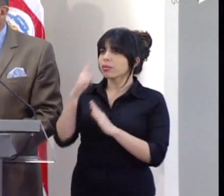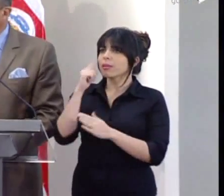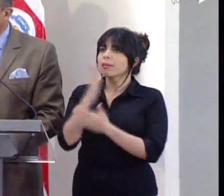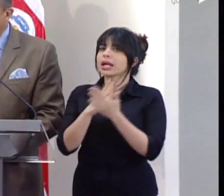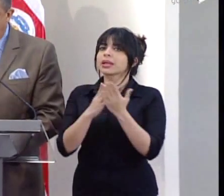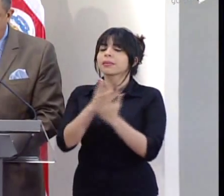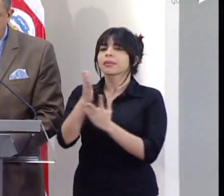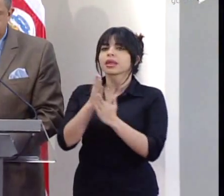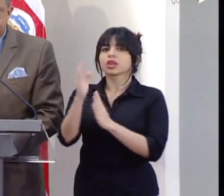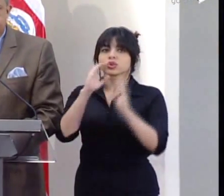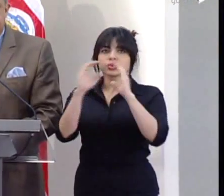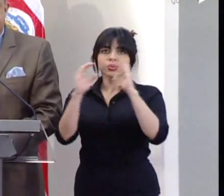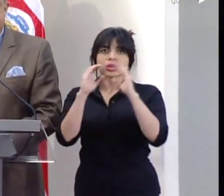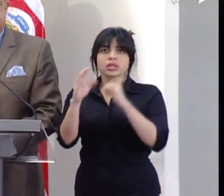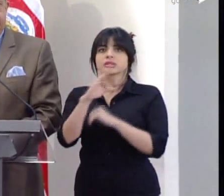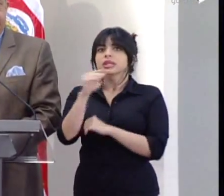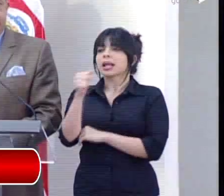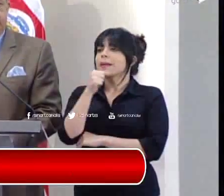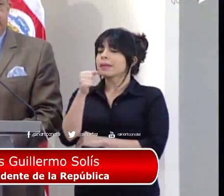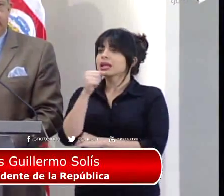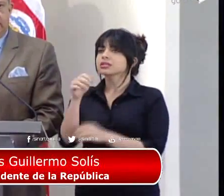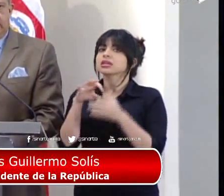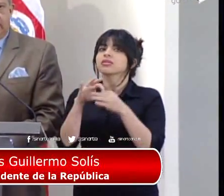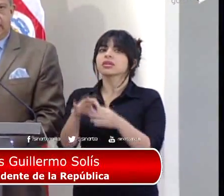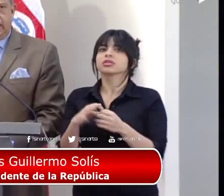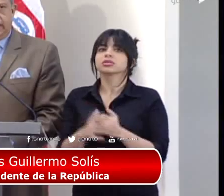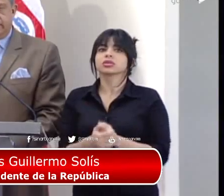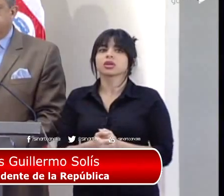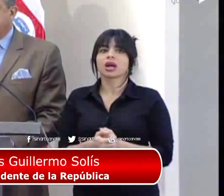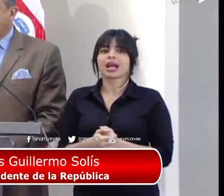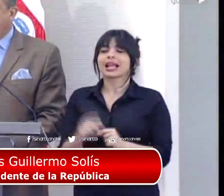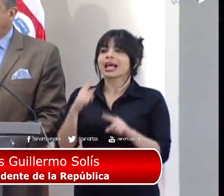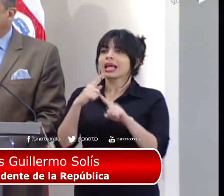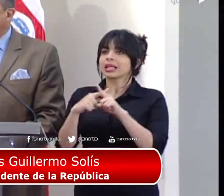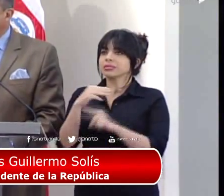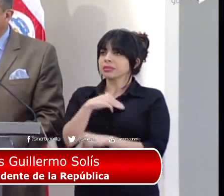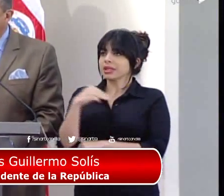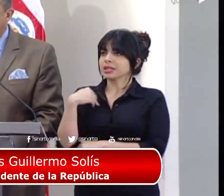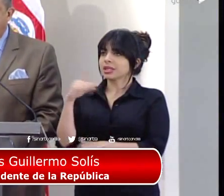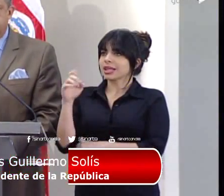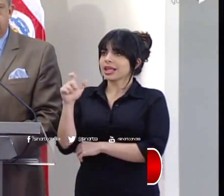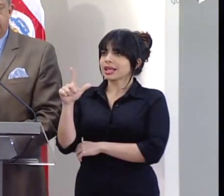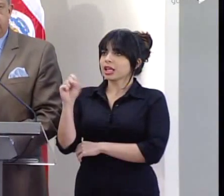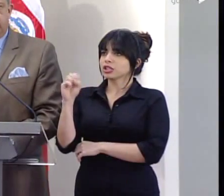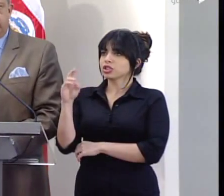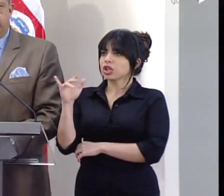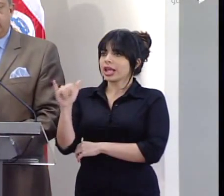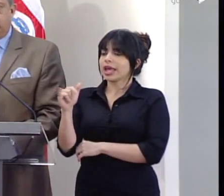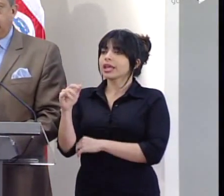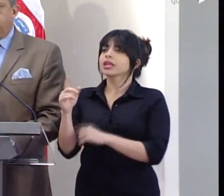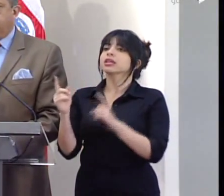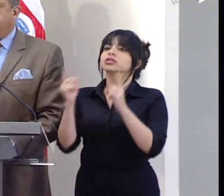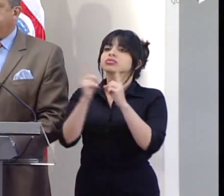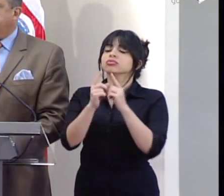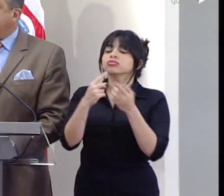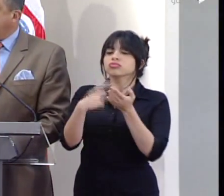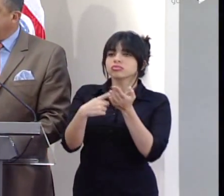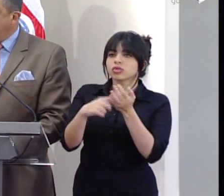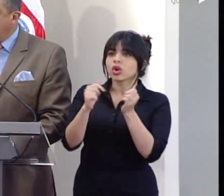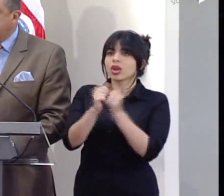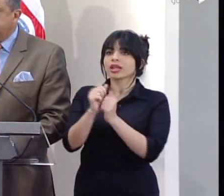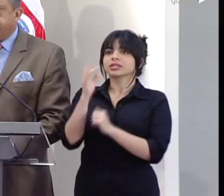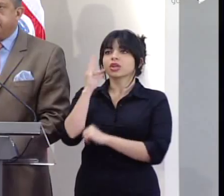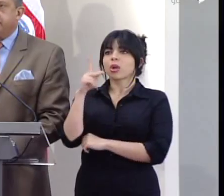medios de comunicación y la prensa referente al exministro Daniel Soley y su encuentro con la señora Procuradora General